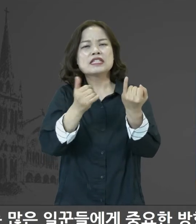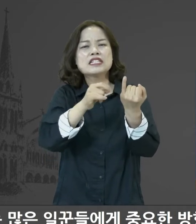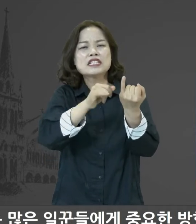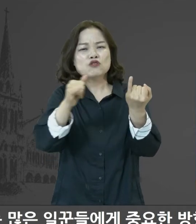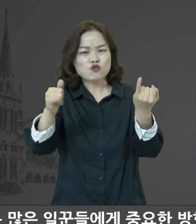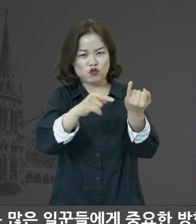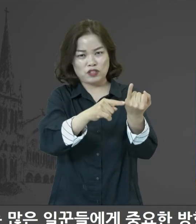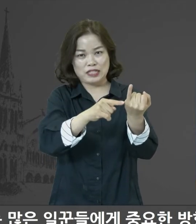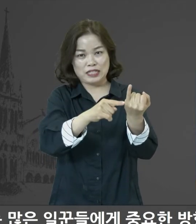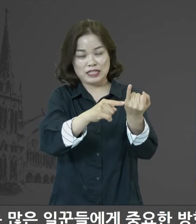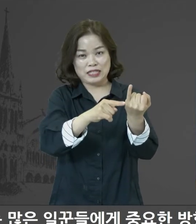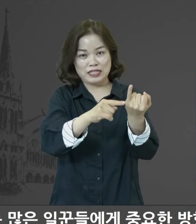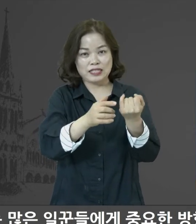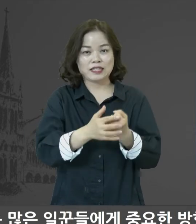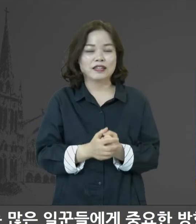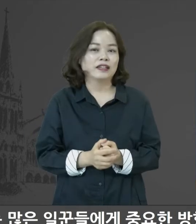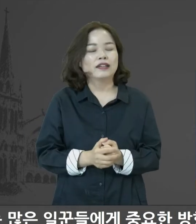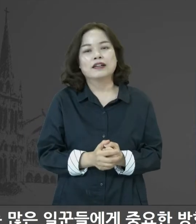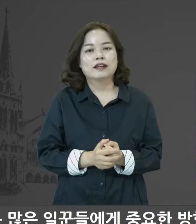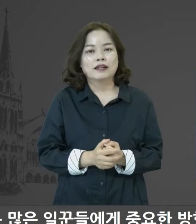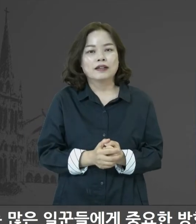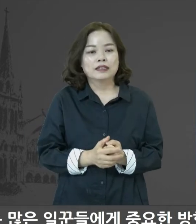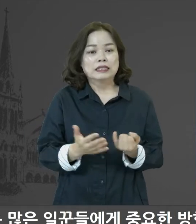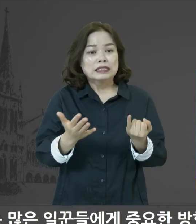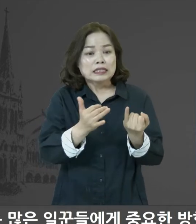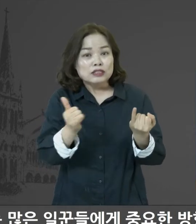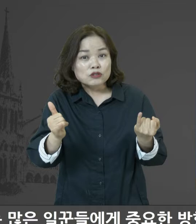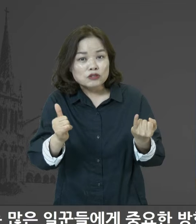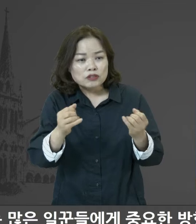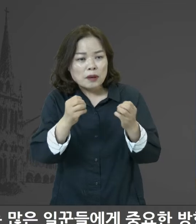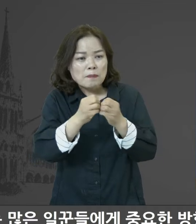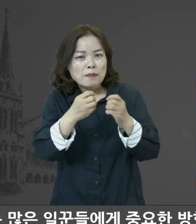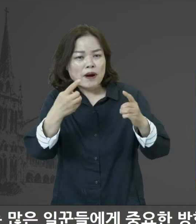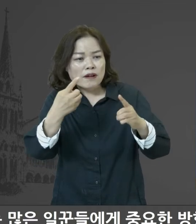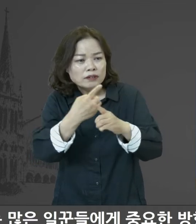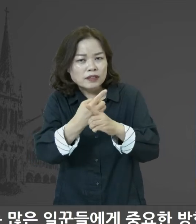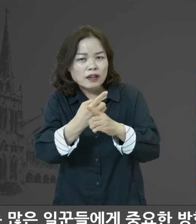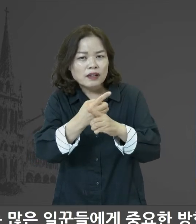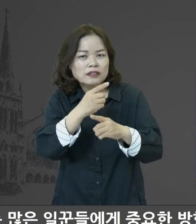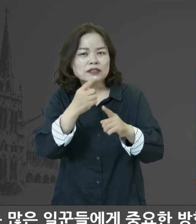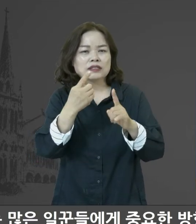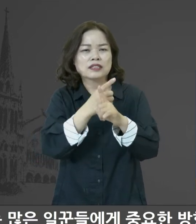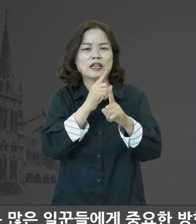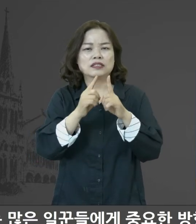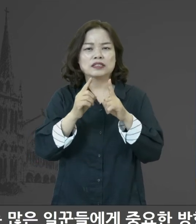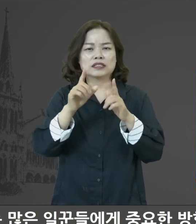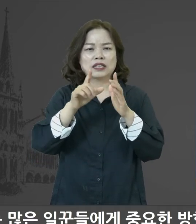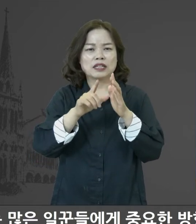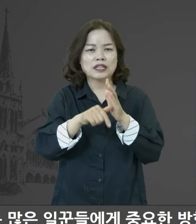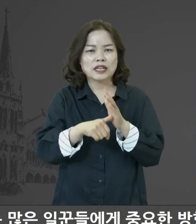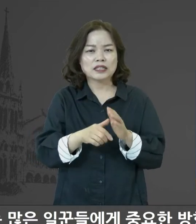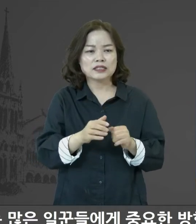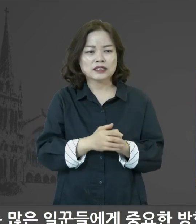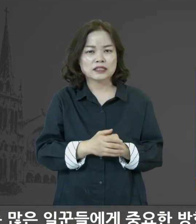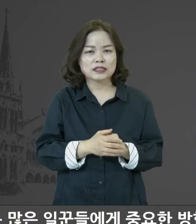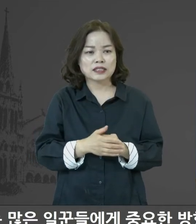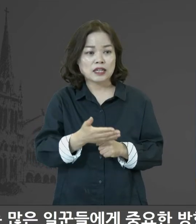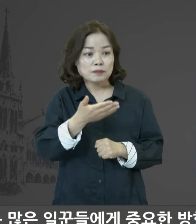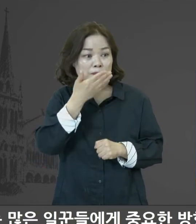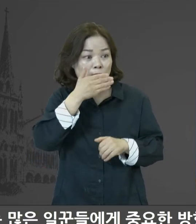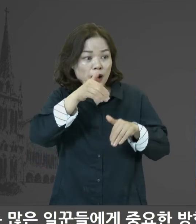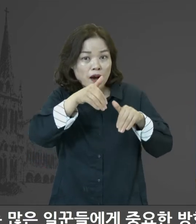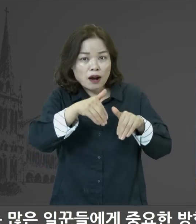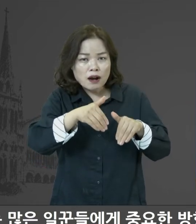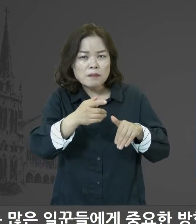일꾼이다라고 이야기합니다. 여기서 일꾼이라고 번역되고 있는 단어는 당시에는 식사에 시중드는